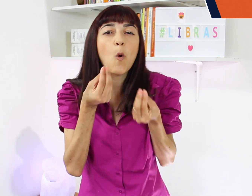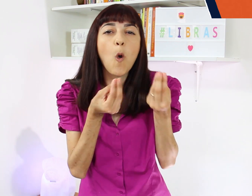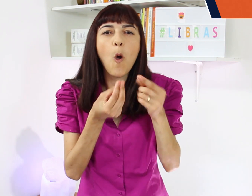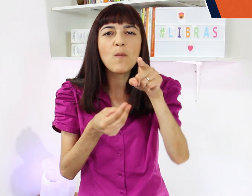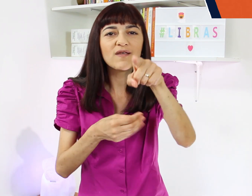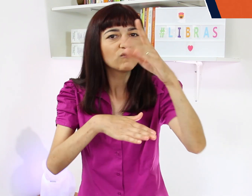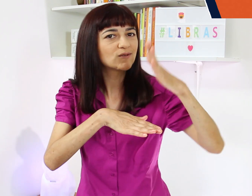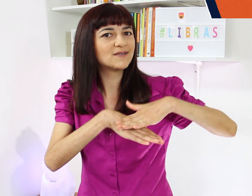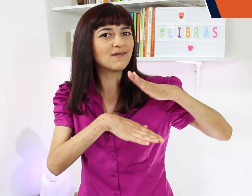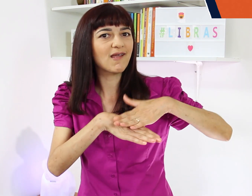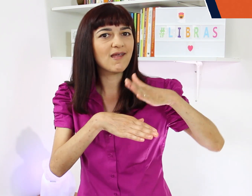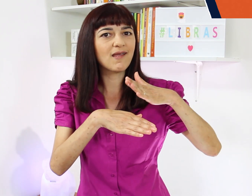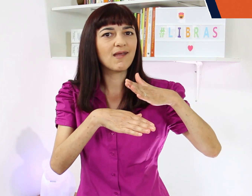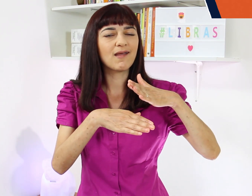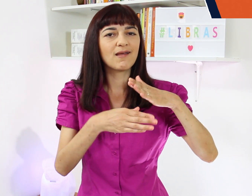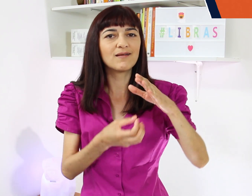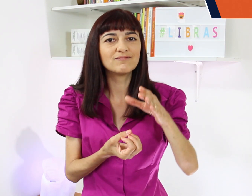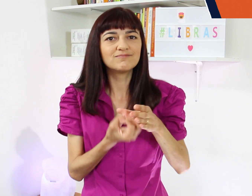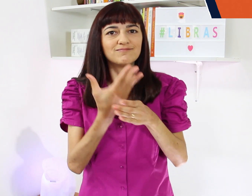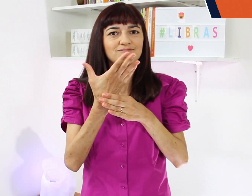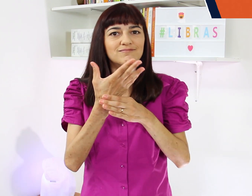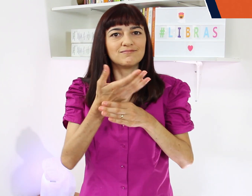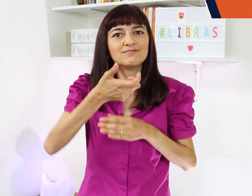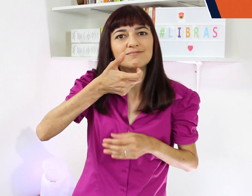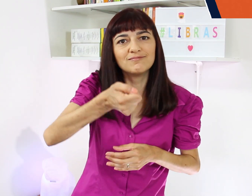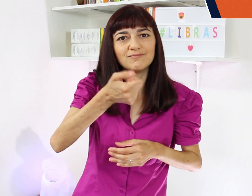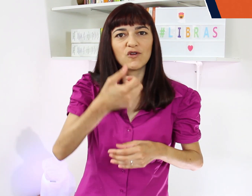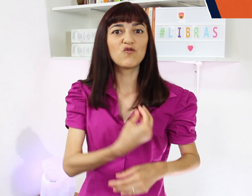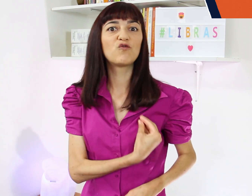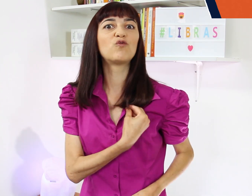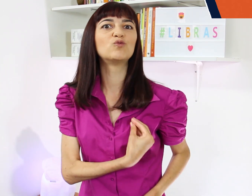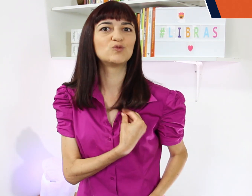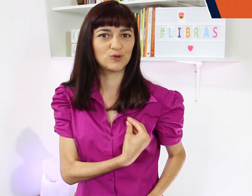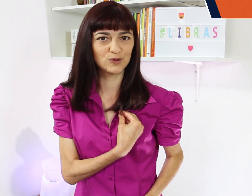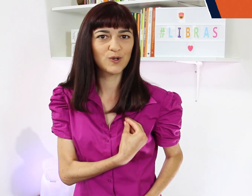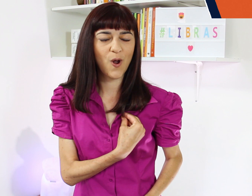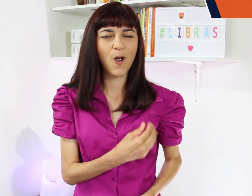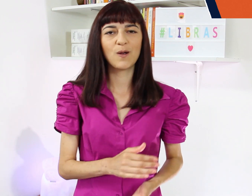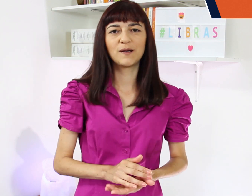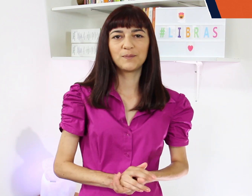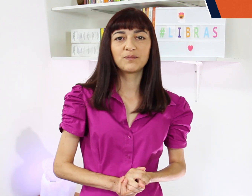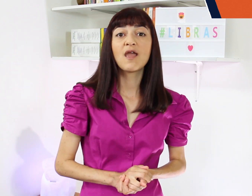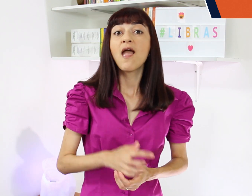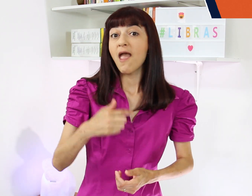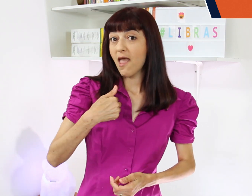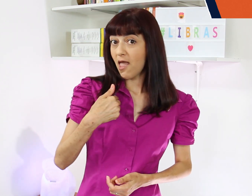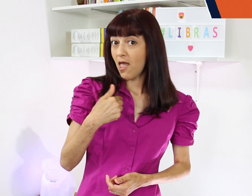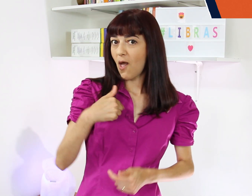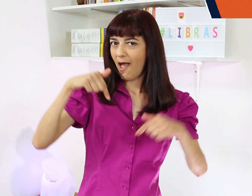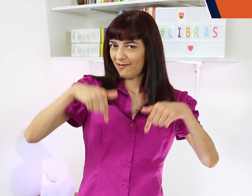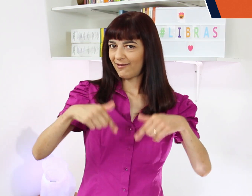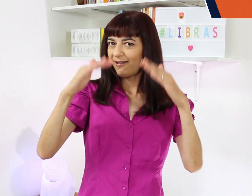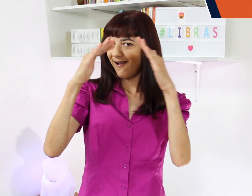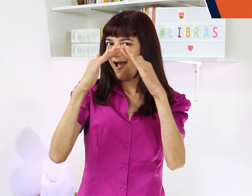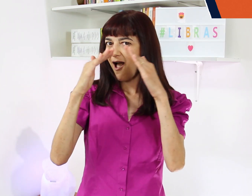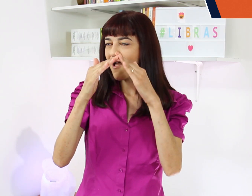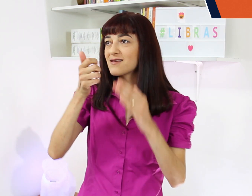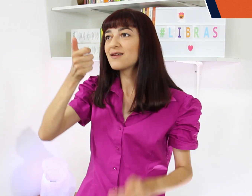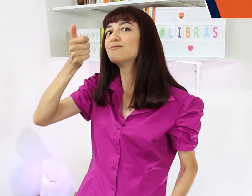eletrodoméstico, você vai ligar de forma diferente. Então, no momento que você estiver sinalizando, você tem que trazer à memória aquilo que você de fato quer